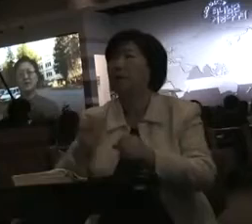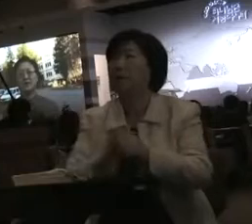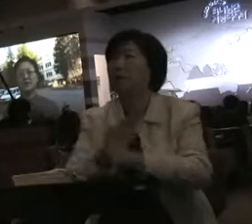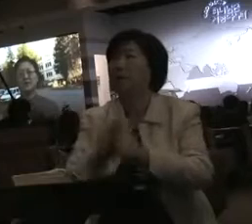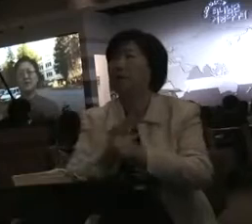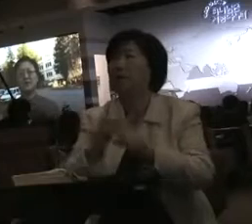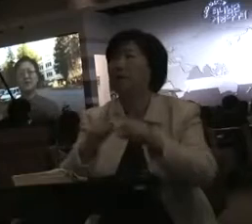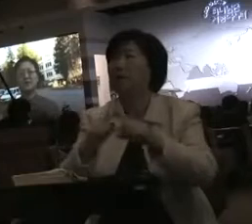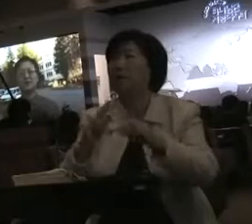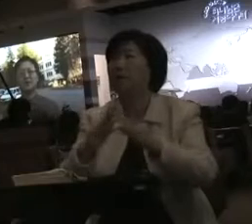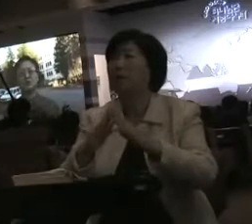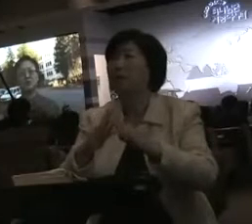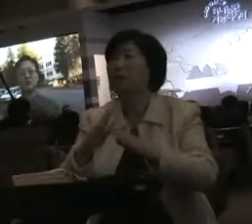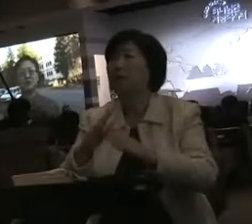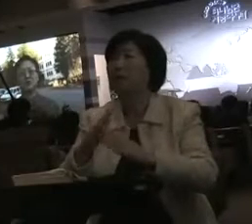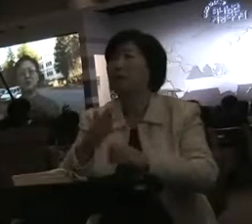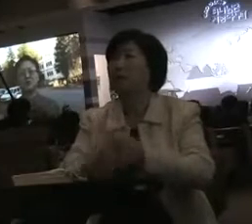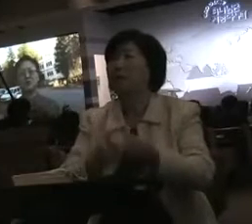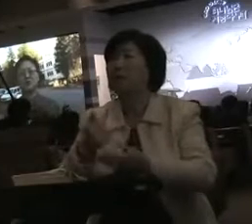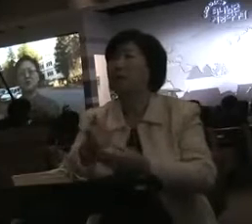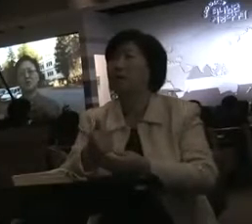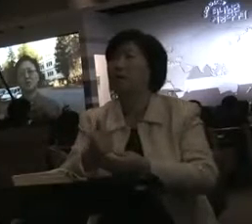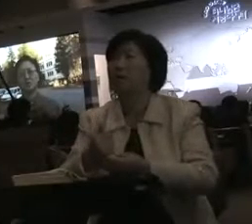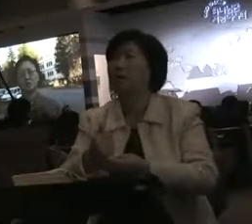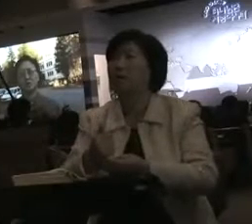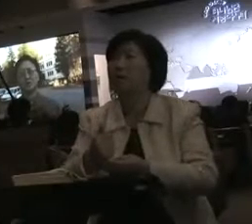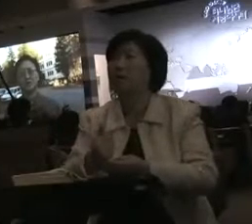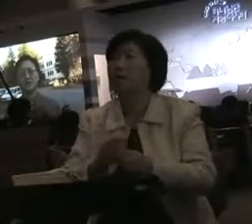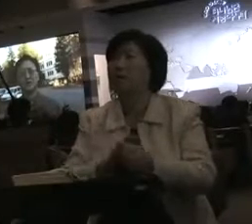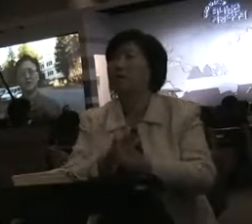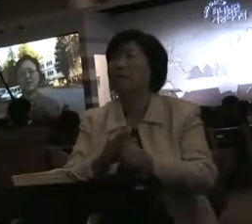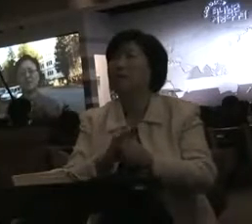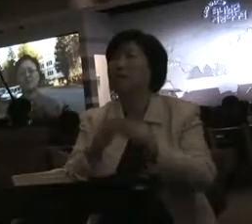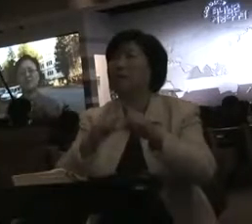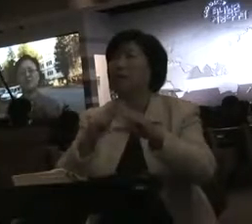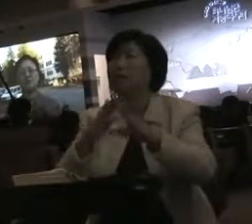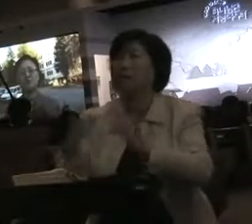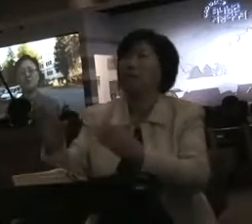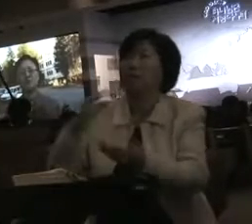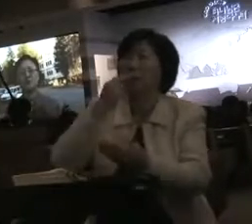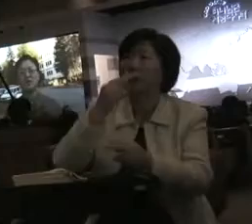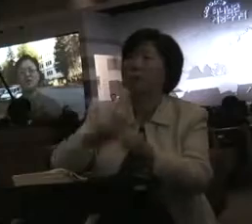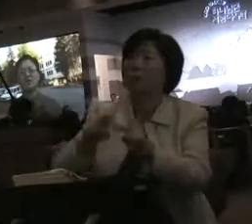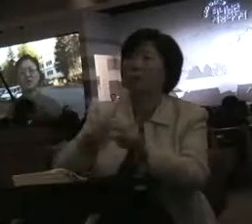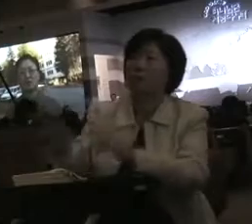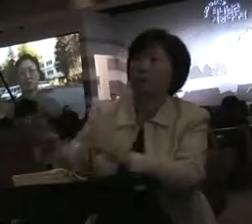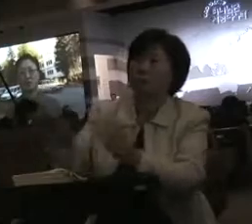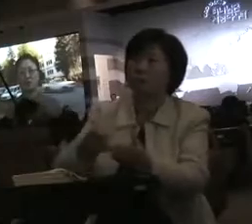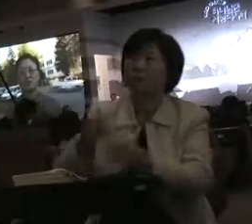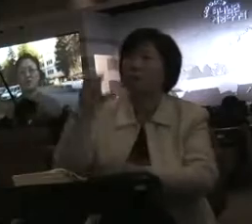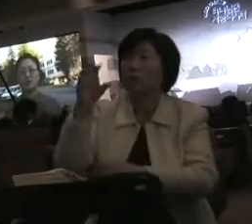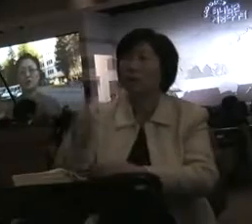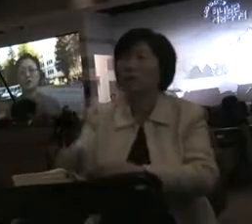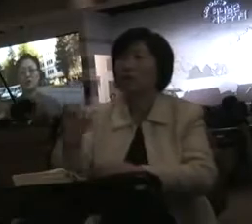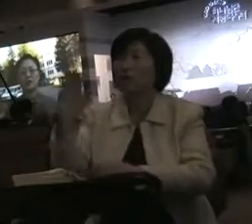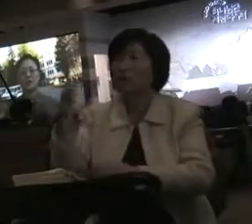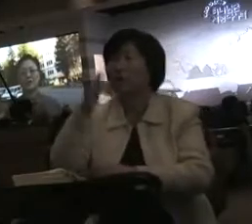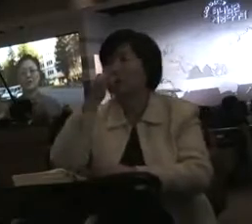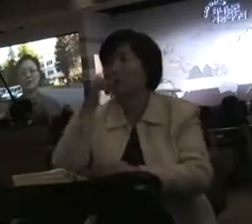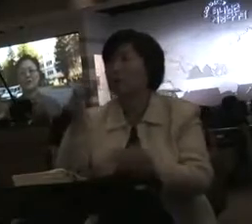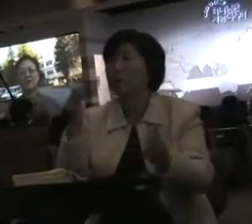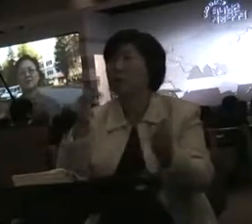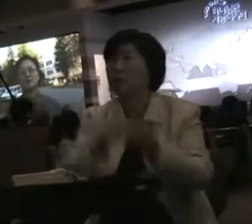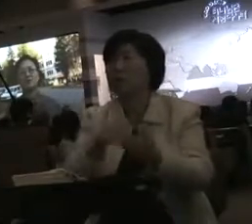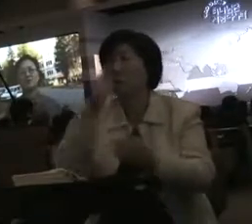교회도 하나님께서 지난 19년 동안 남가주 사랑의 교회에 부어주신 그 기름 부으심의 현장이 될 수 있도록 기도해